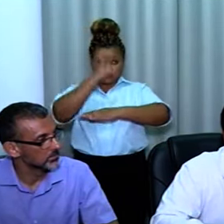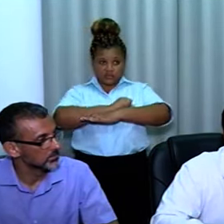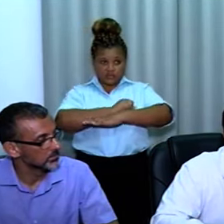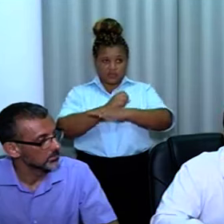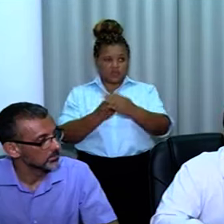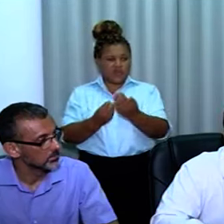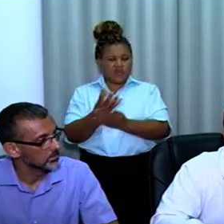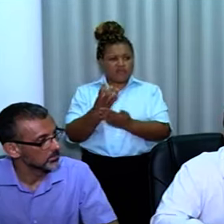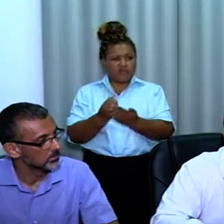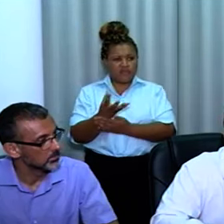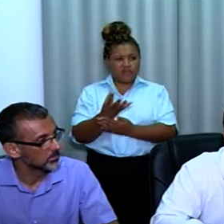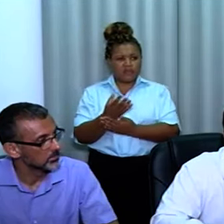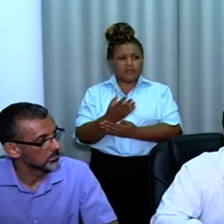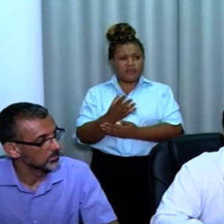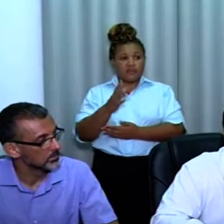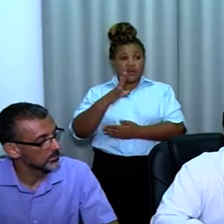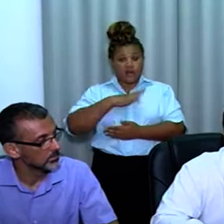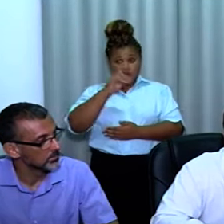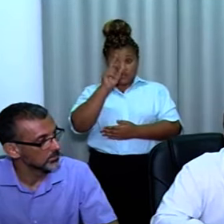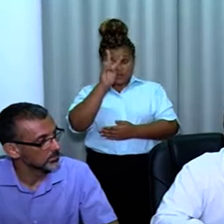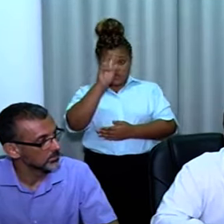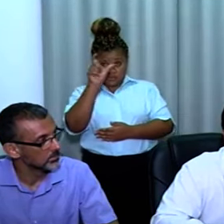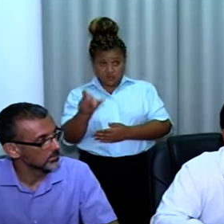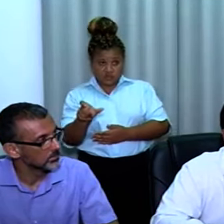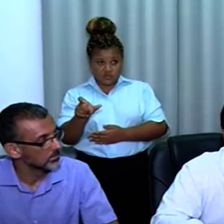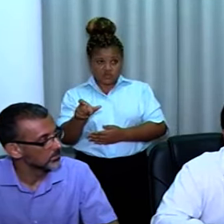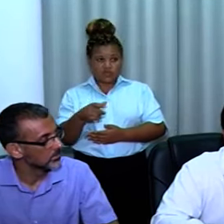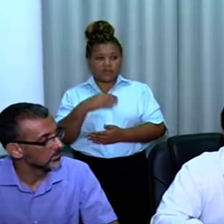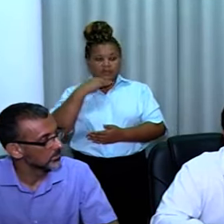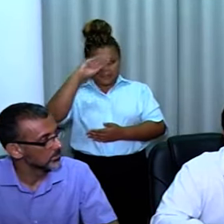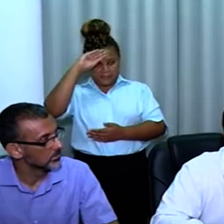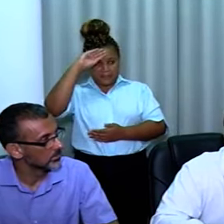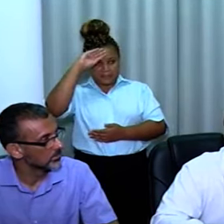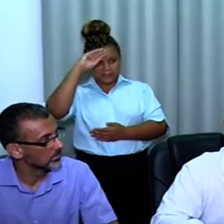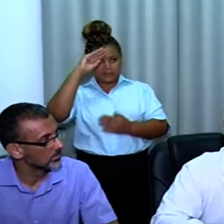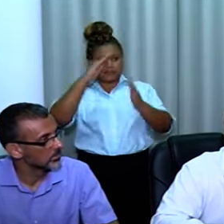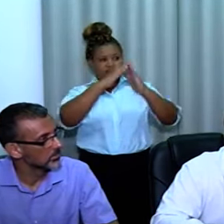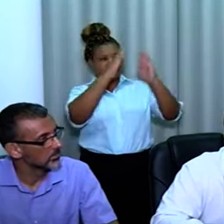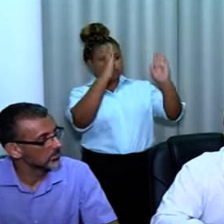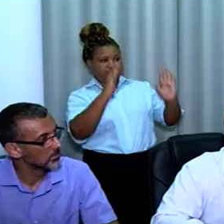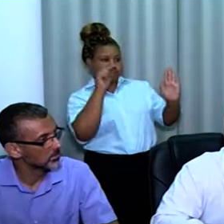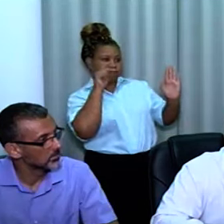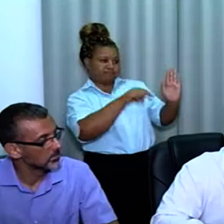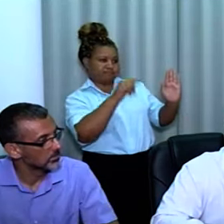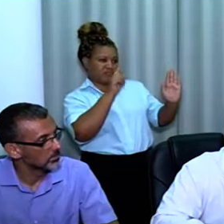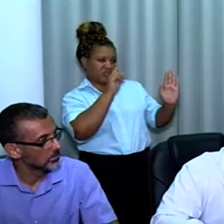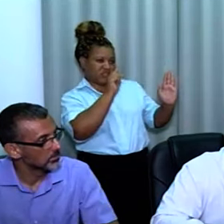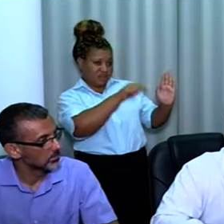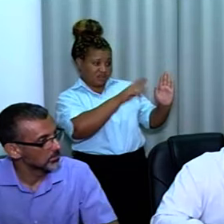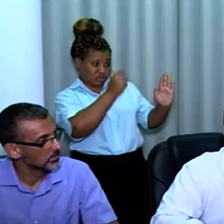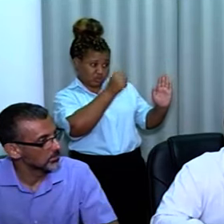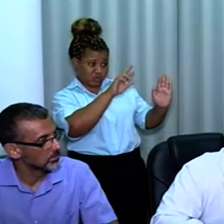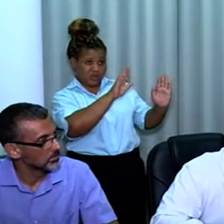confirm that the two persons are still in isolation. One of them is still having a little bit of cough, but they are both